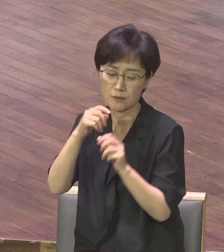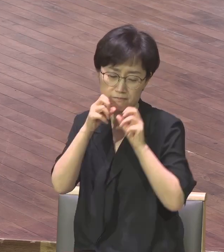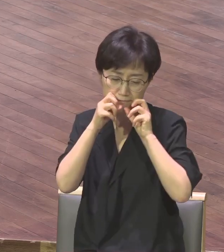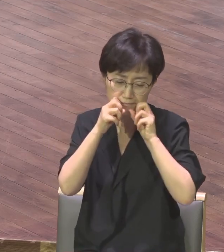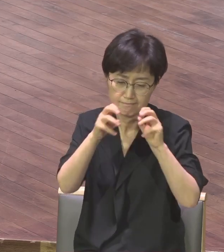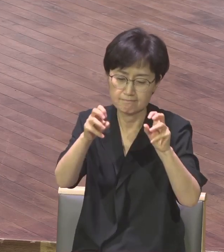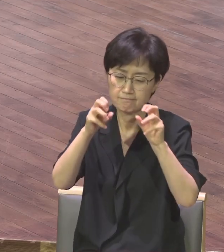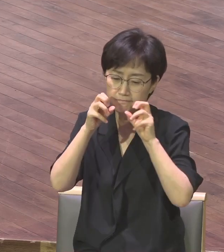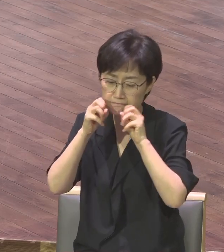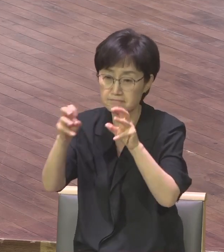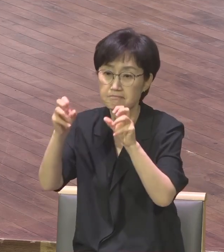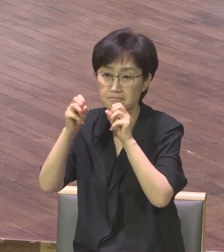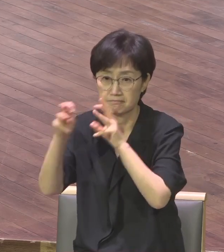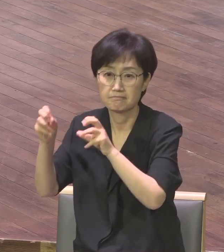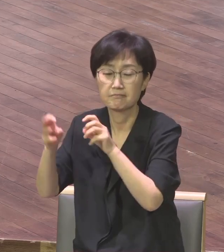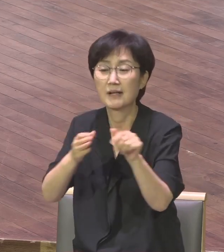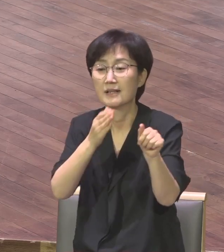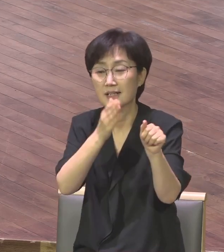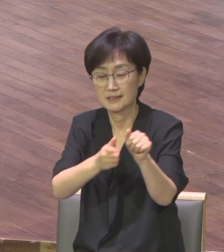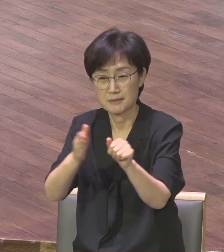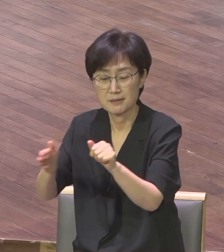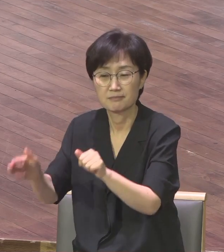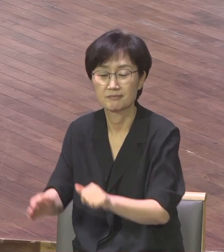사실적으로 체험을 해라.